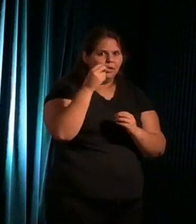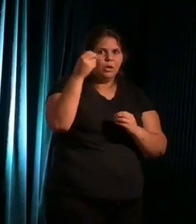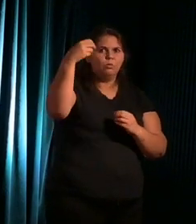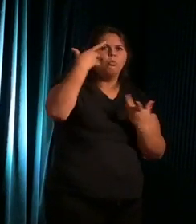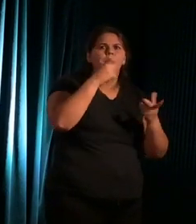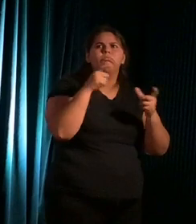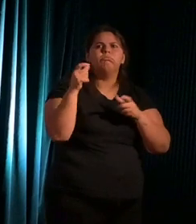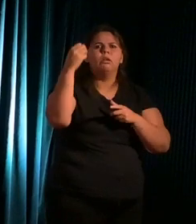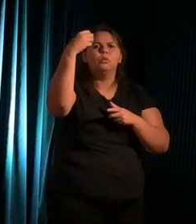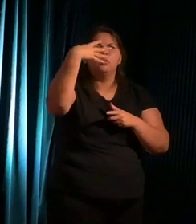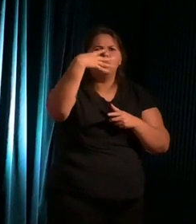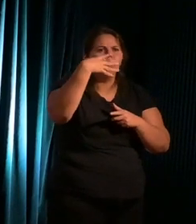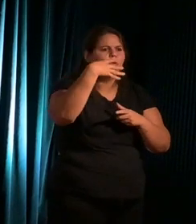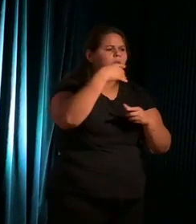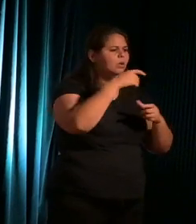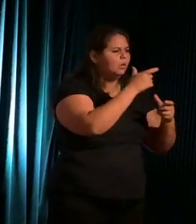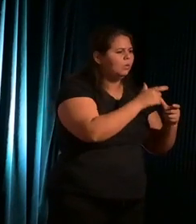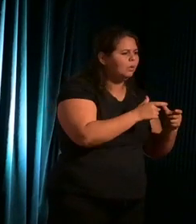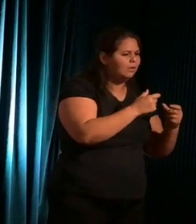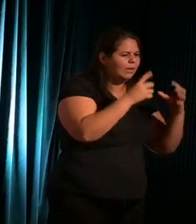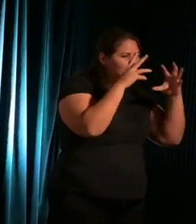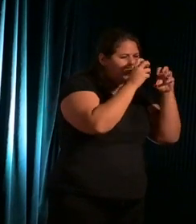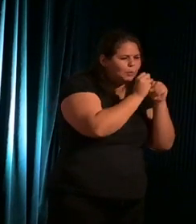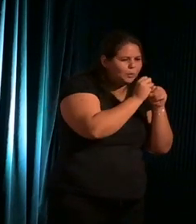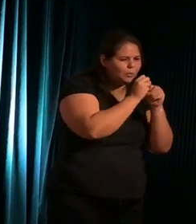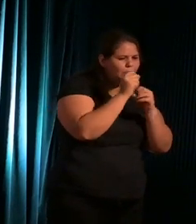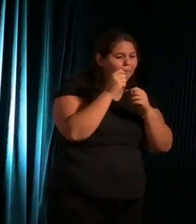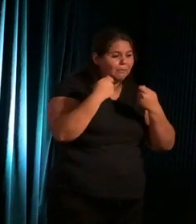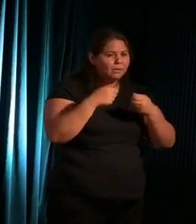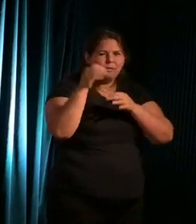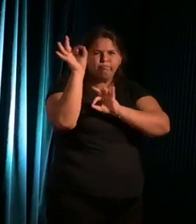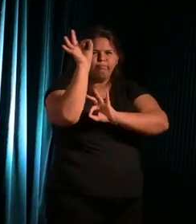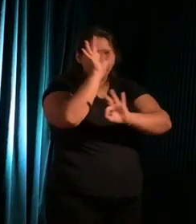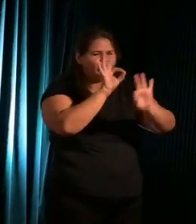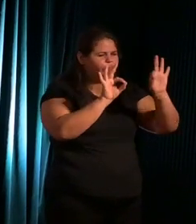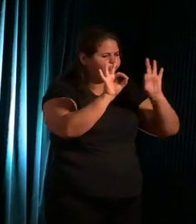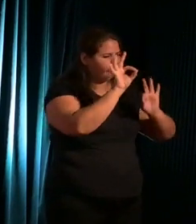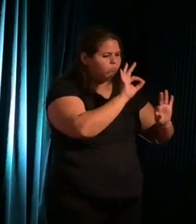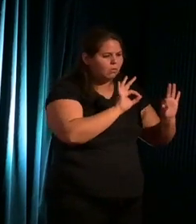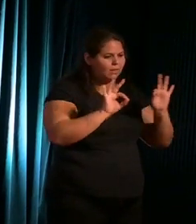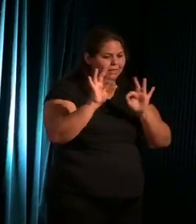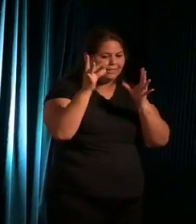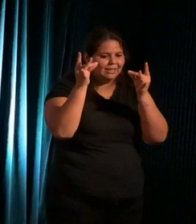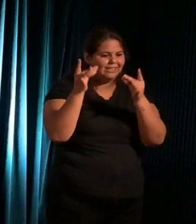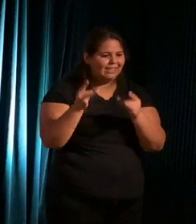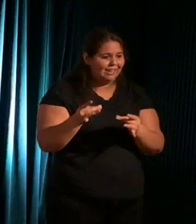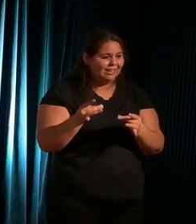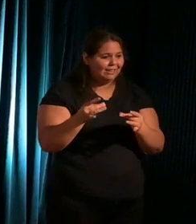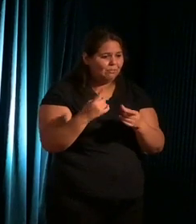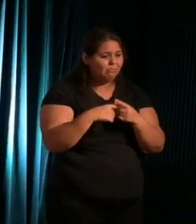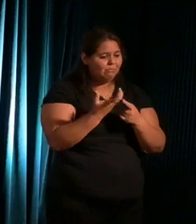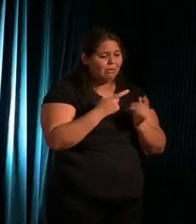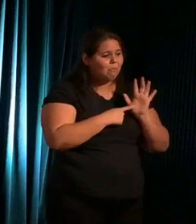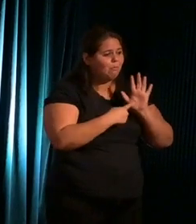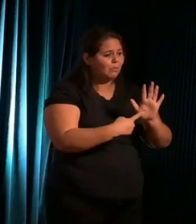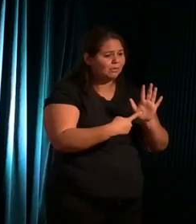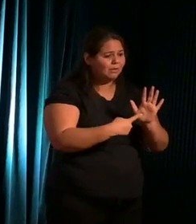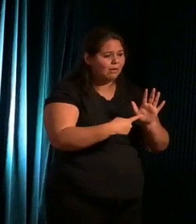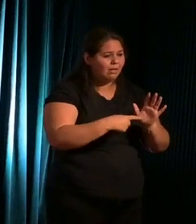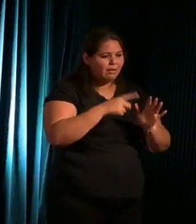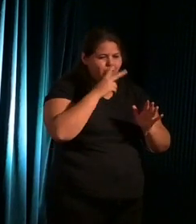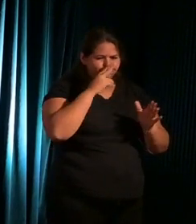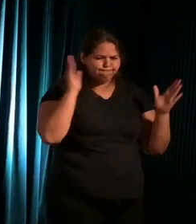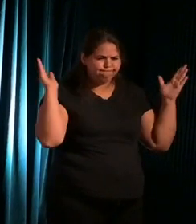comanda, o background, toda essa sedução, né? Do olhar, do